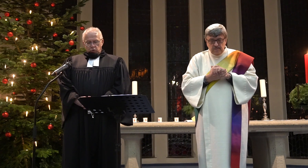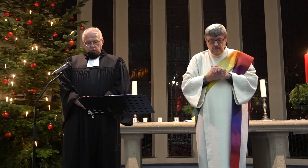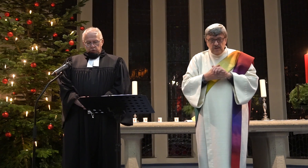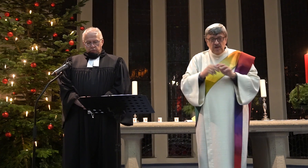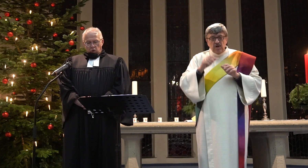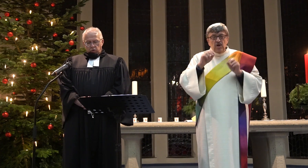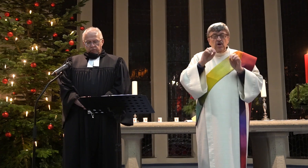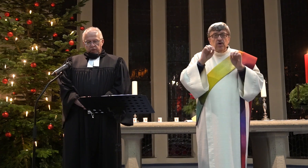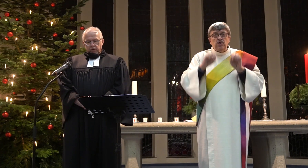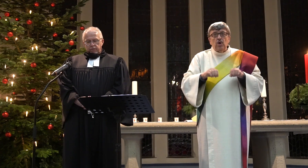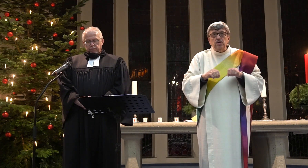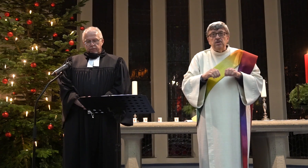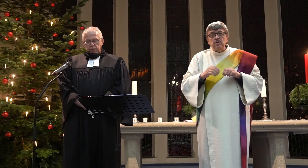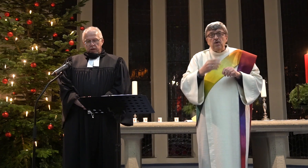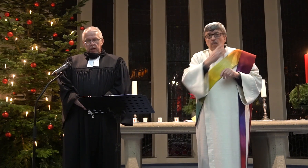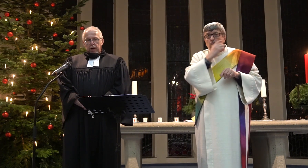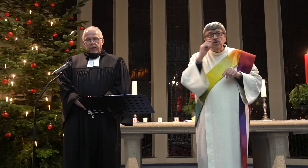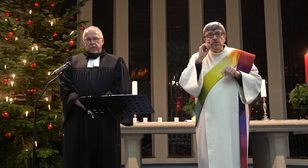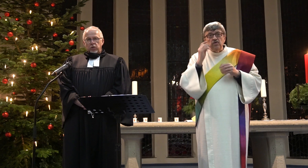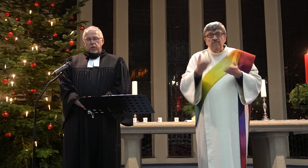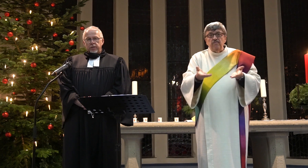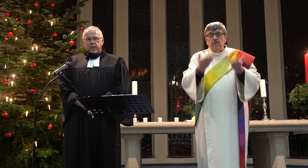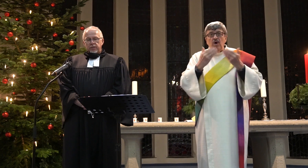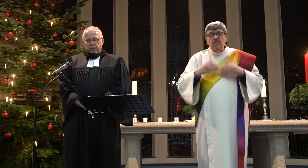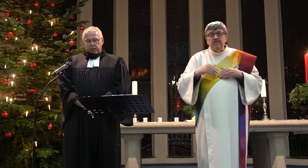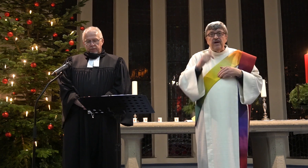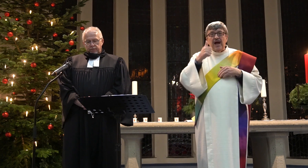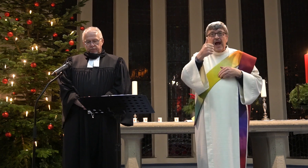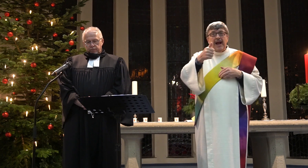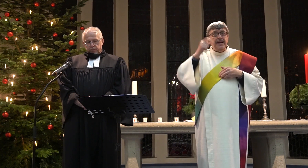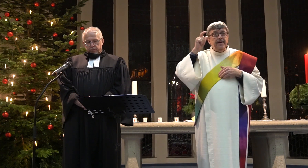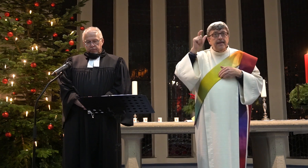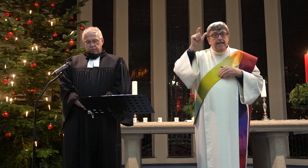Trotz Mundschutz brauchen wir ein menschliches Gesicht.